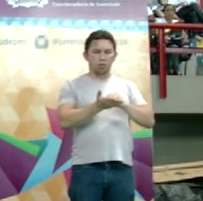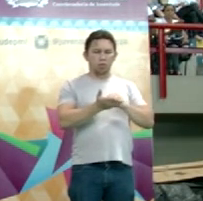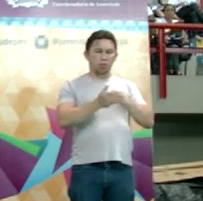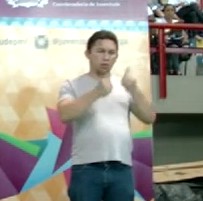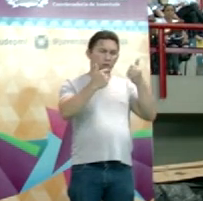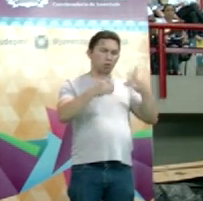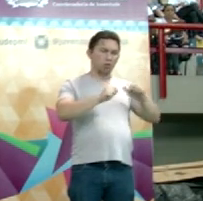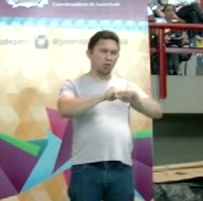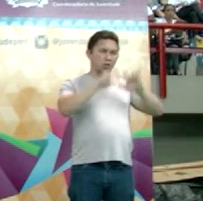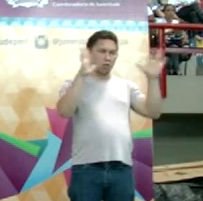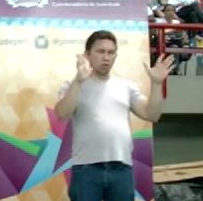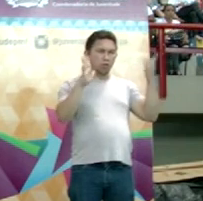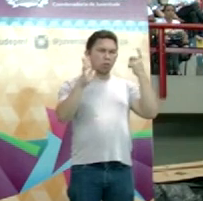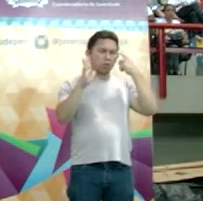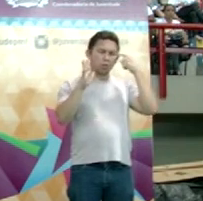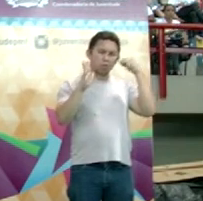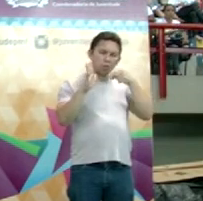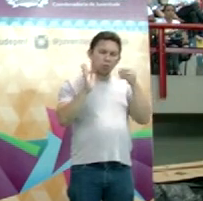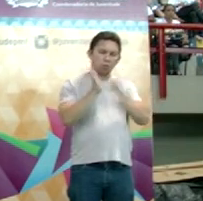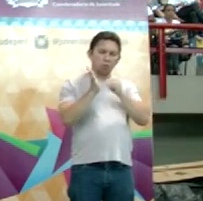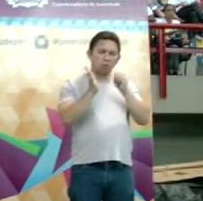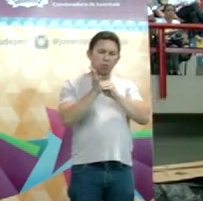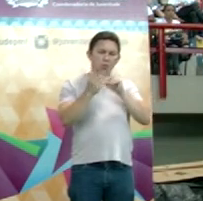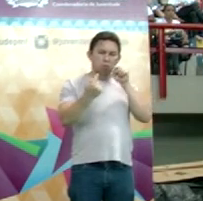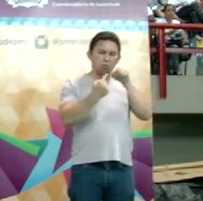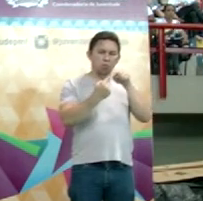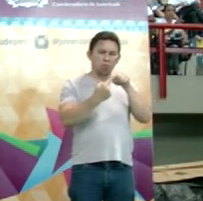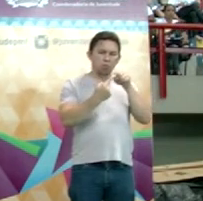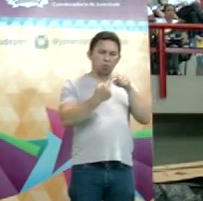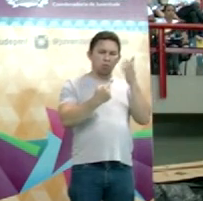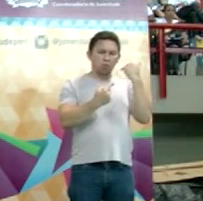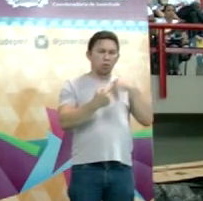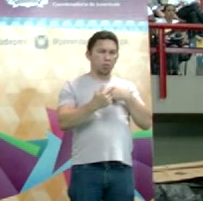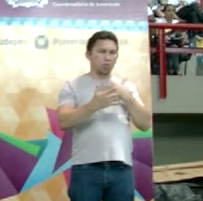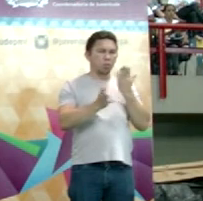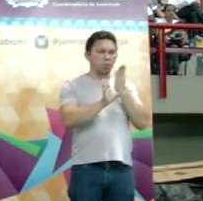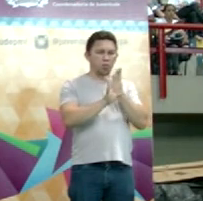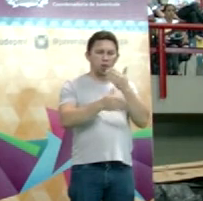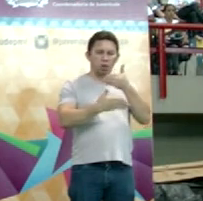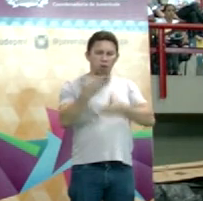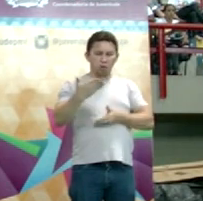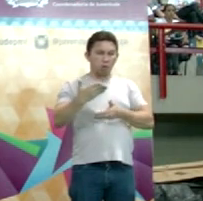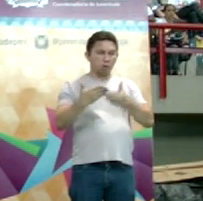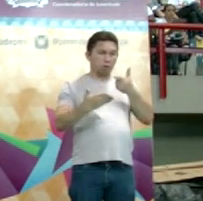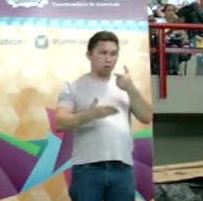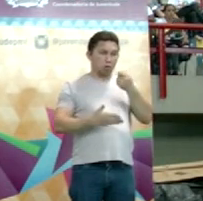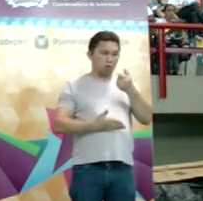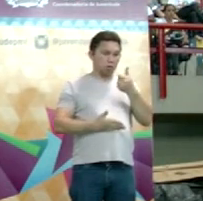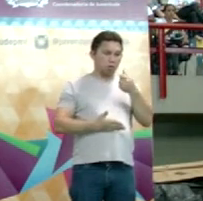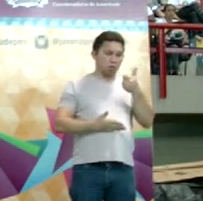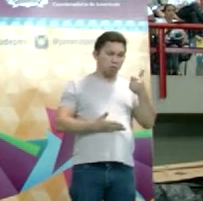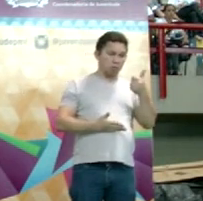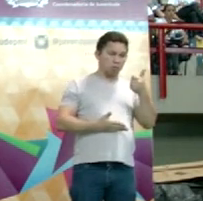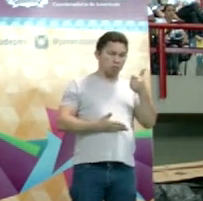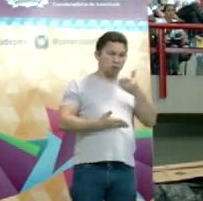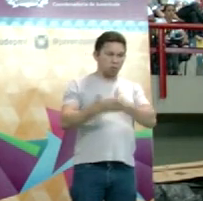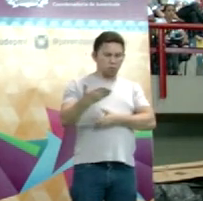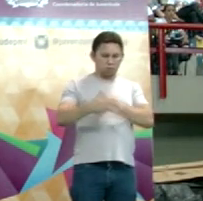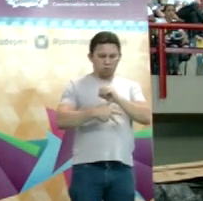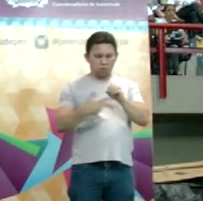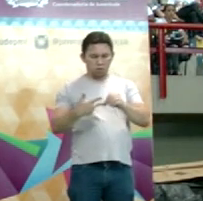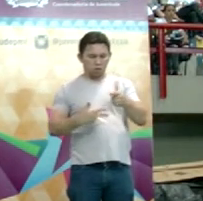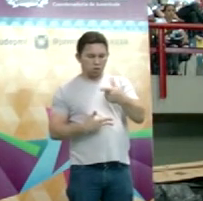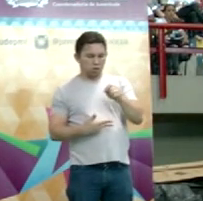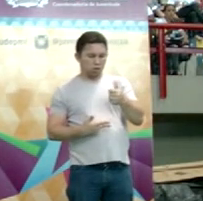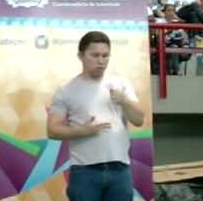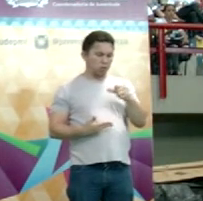os dados de uma forma mais precisa, que ele estava se referindo a 2011, né? Embora a prova tenha sido do Enem de 2011, aí ele